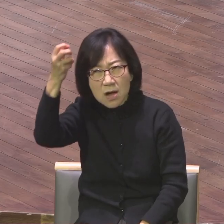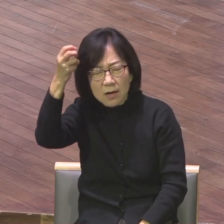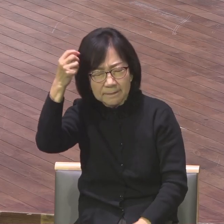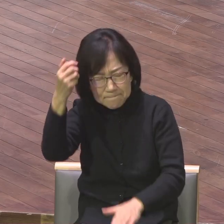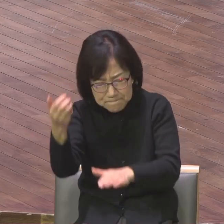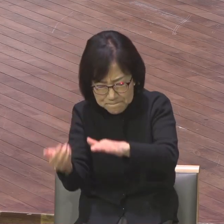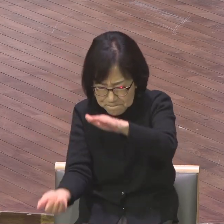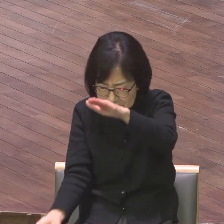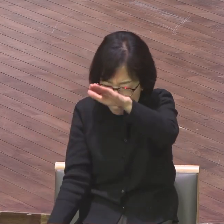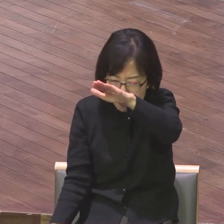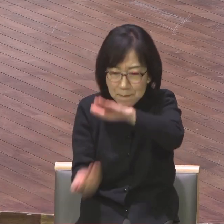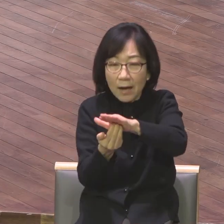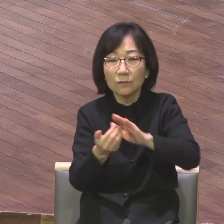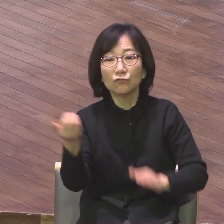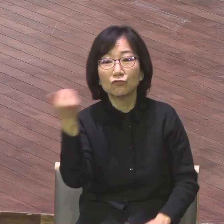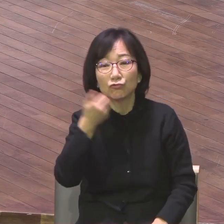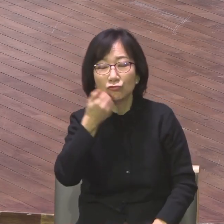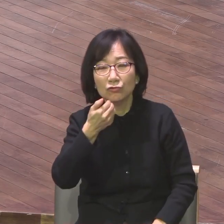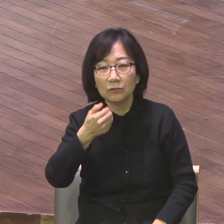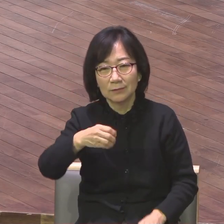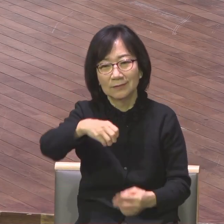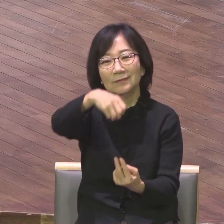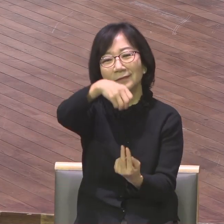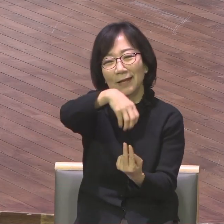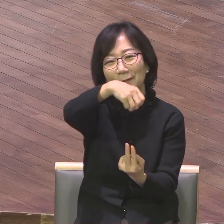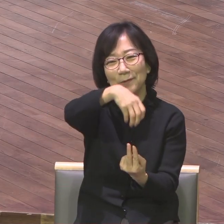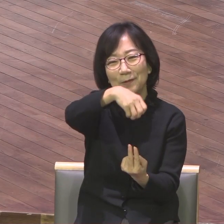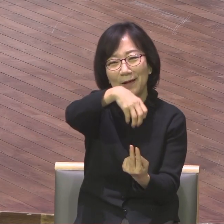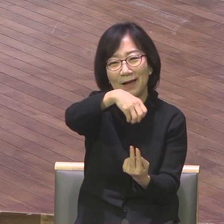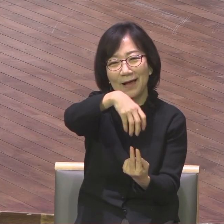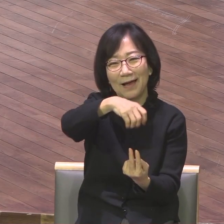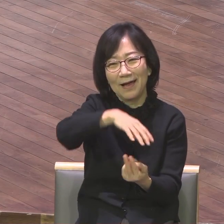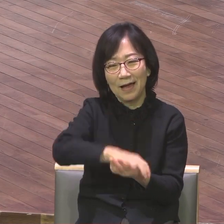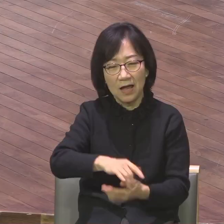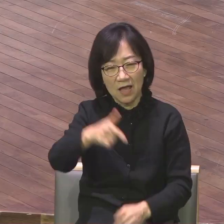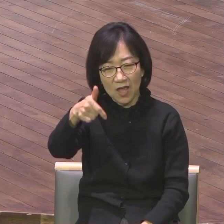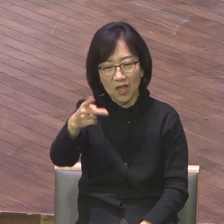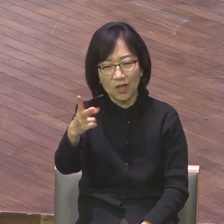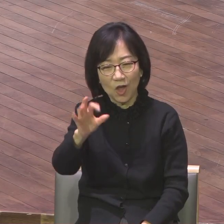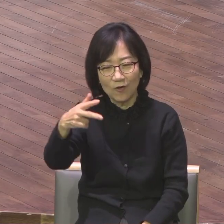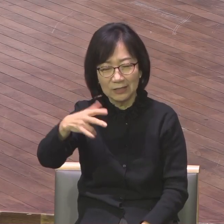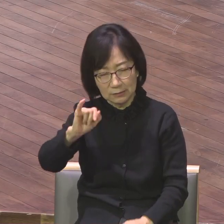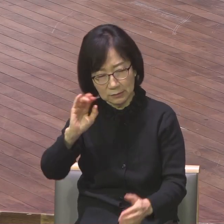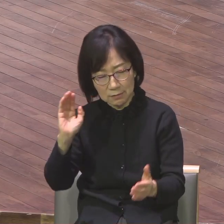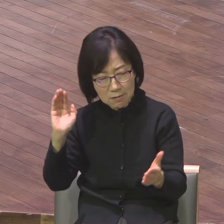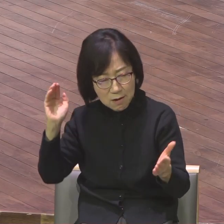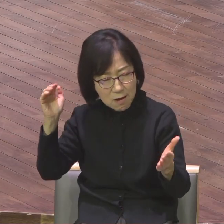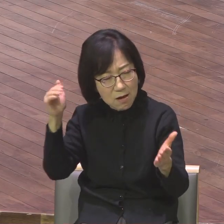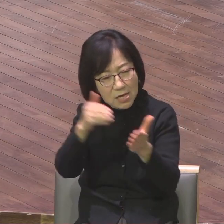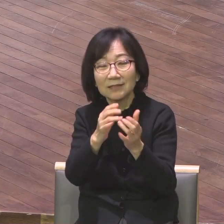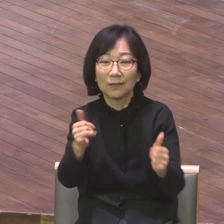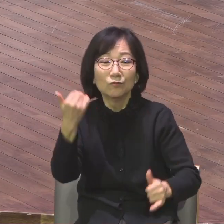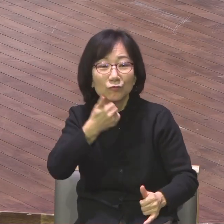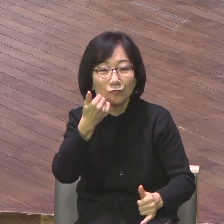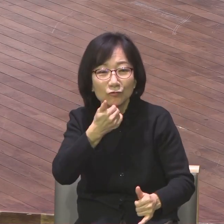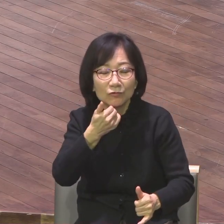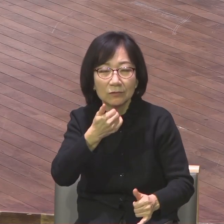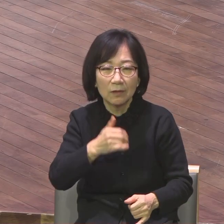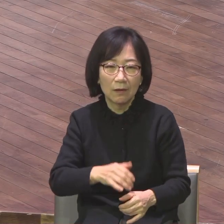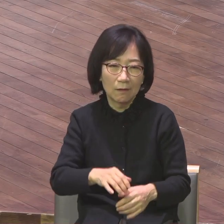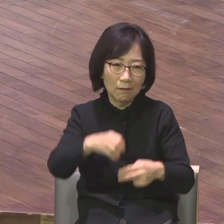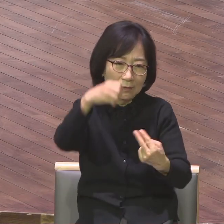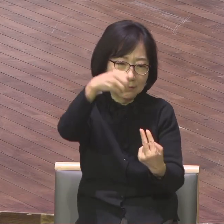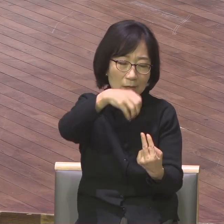바로 세례요한처럼 돼야 돼요. 야, 경지에 이르렀구나. 들러리의 기쁨.